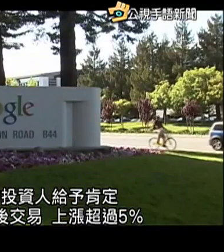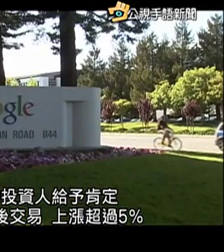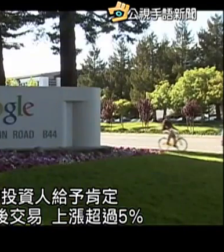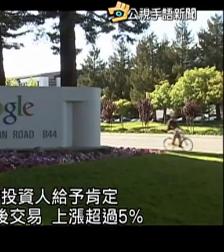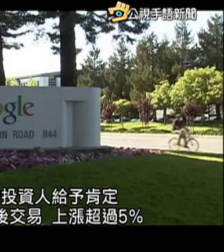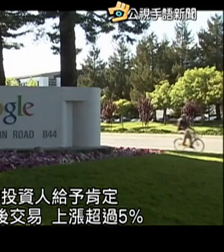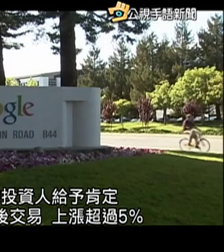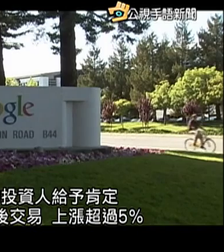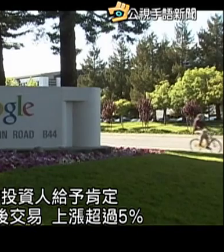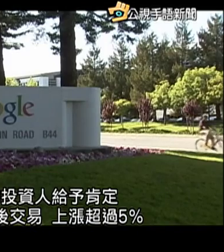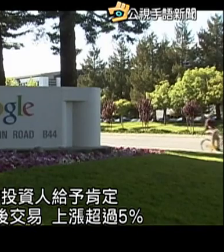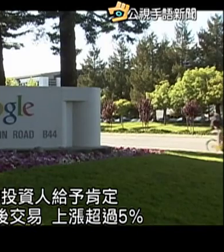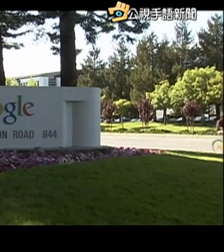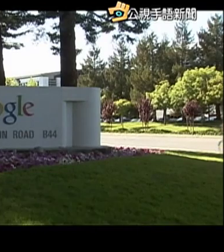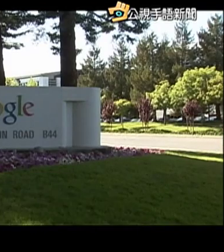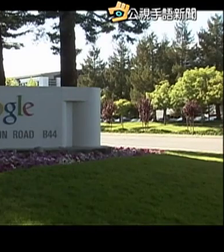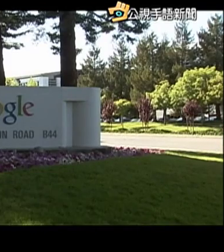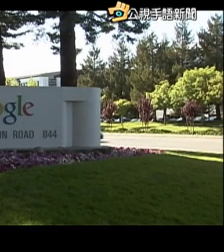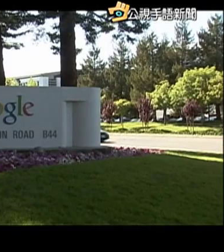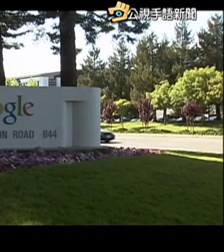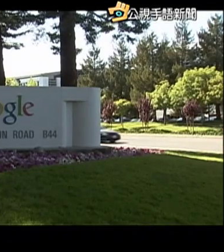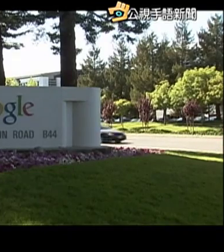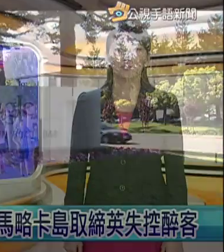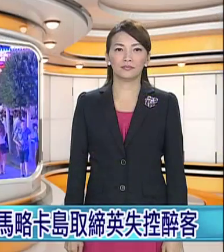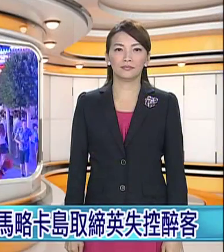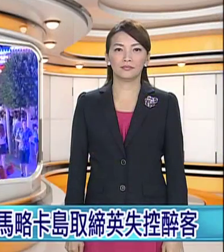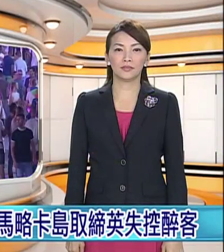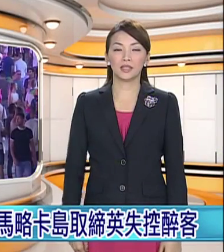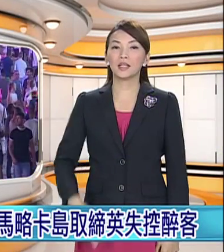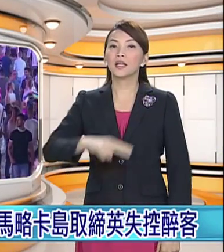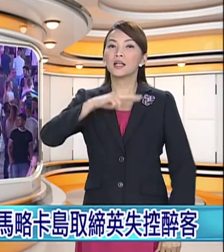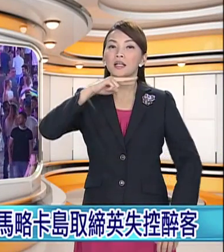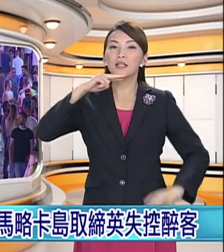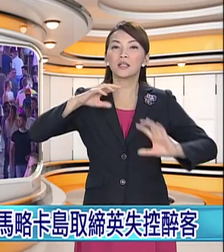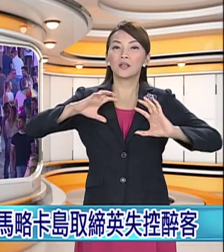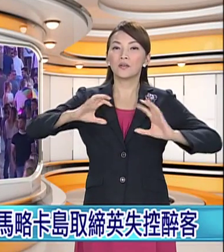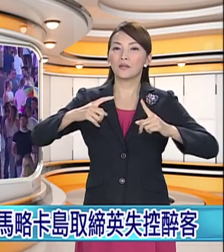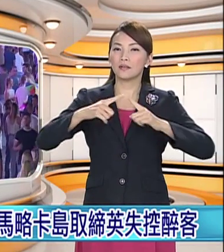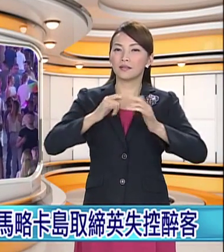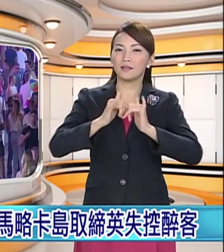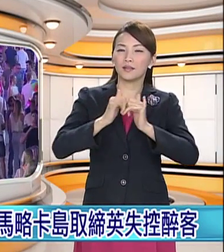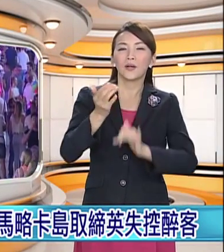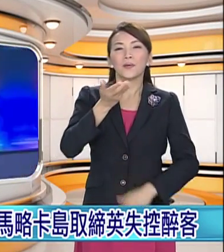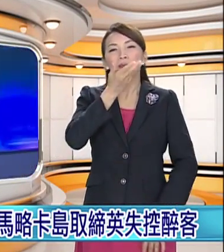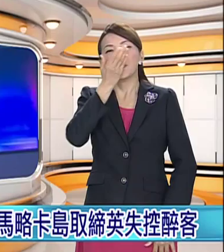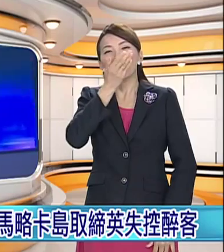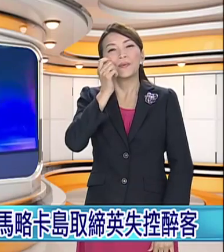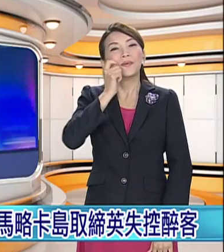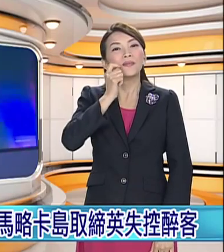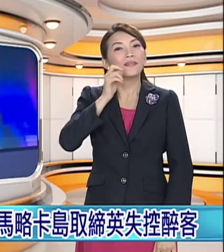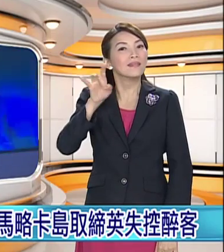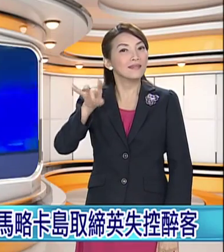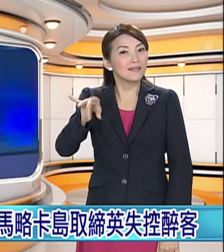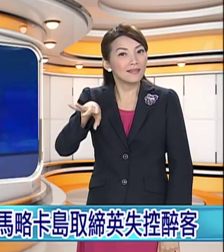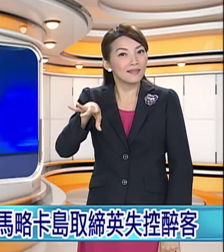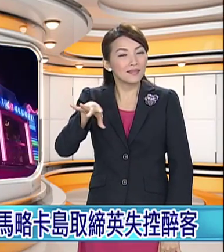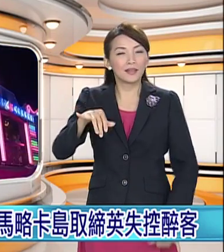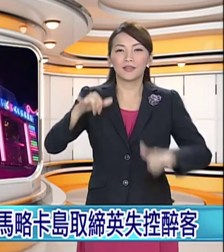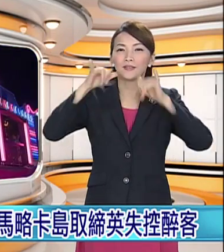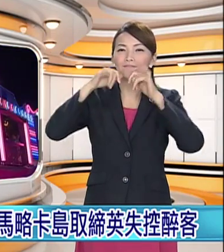过5%。记者陈秋梅报道。 每年大约有100万的英国人到